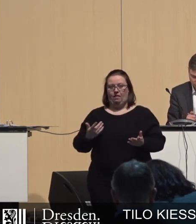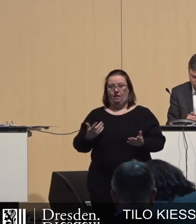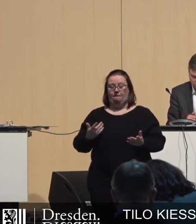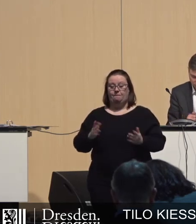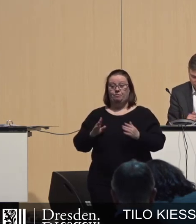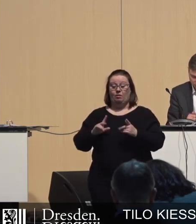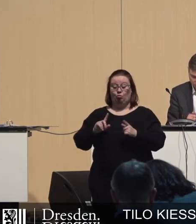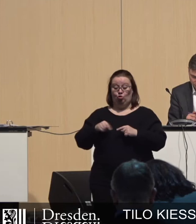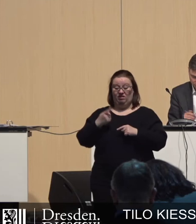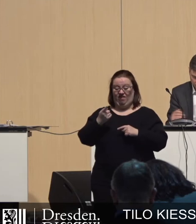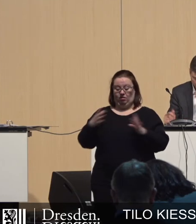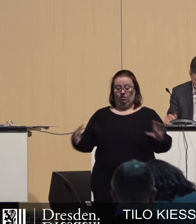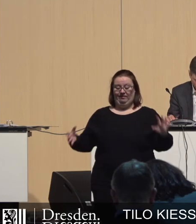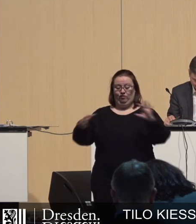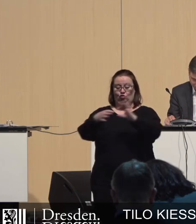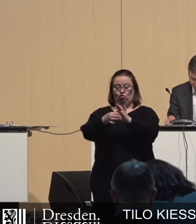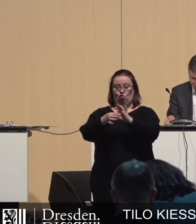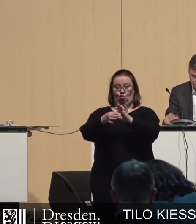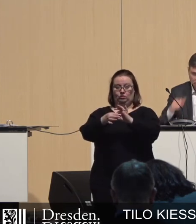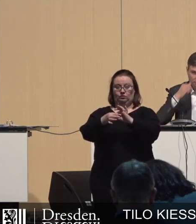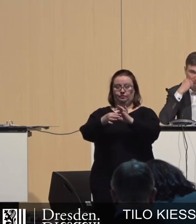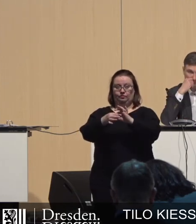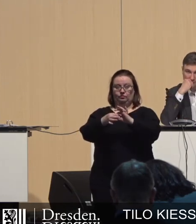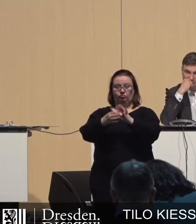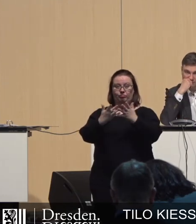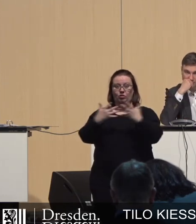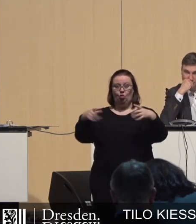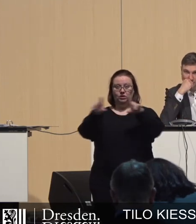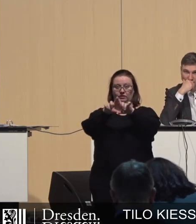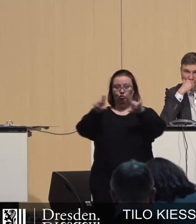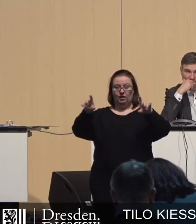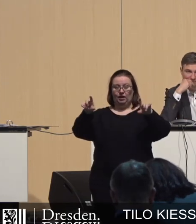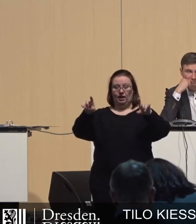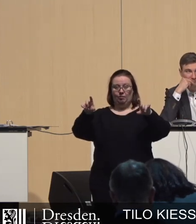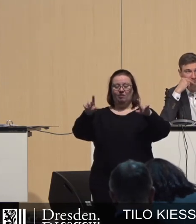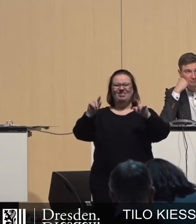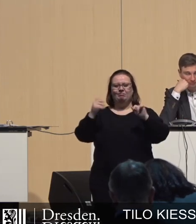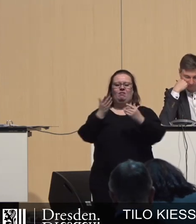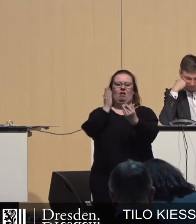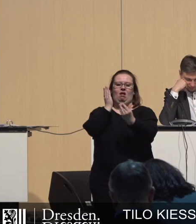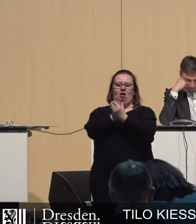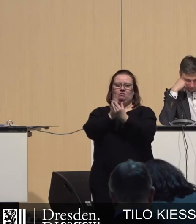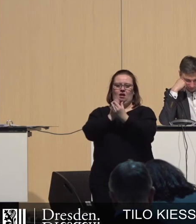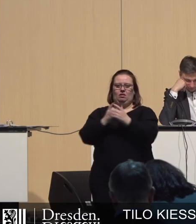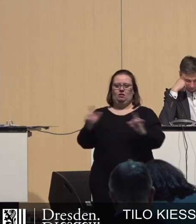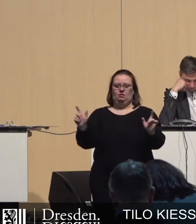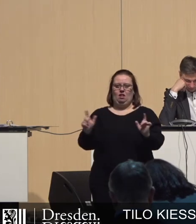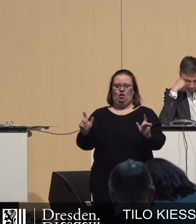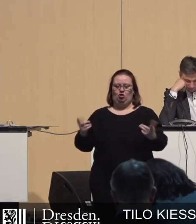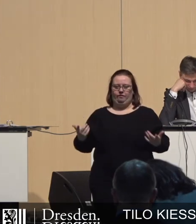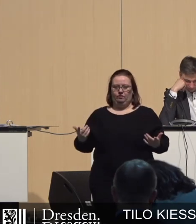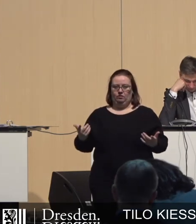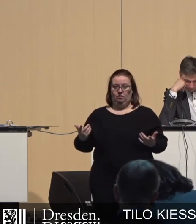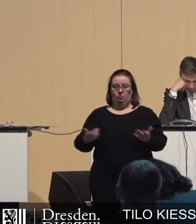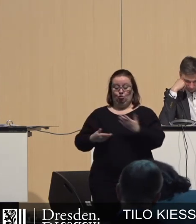Danach werden wir aber Anteilseigner eines großen Unternehmens sein in Form einer Aktiengesellschaft. Dort sind wir dann nicht mehr